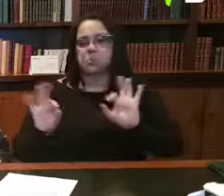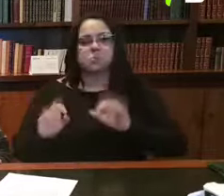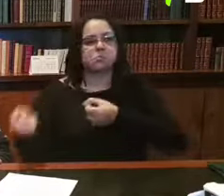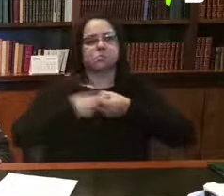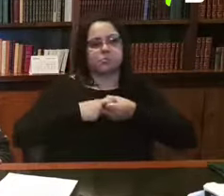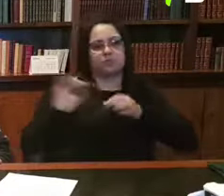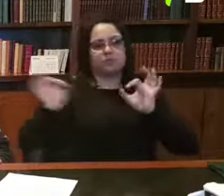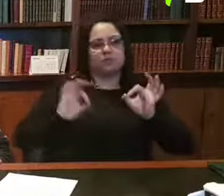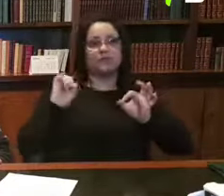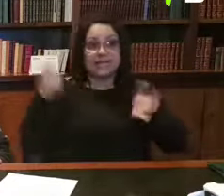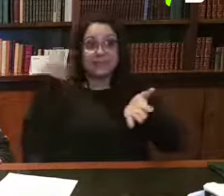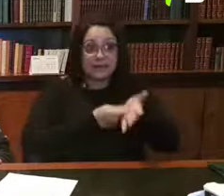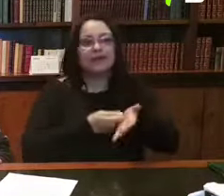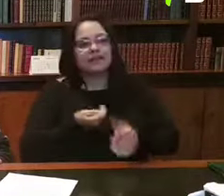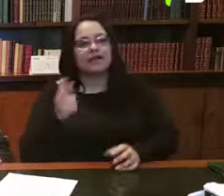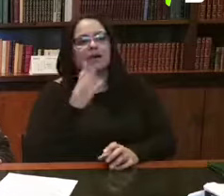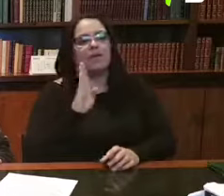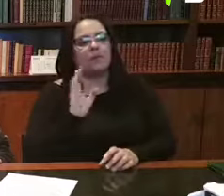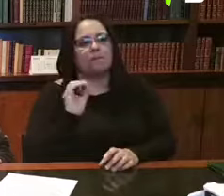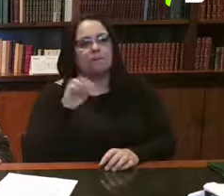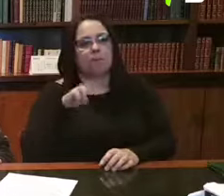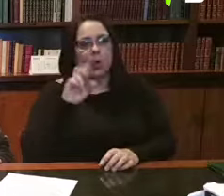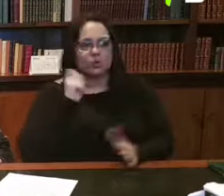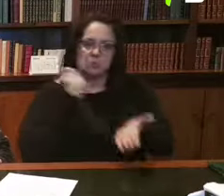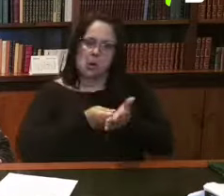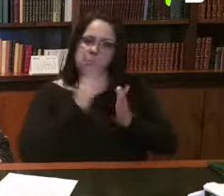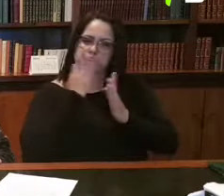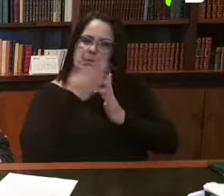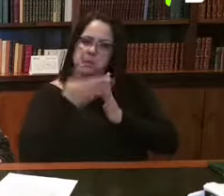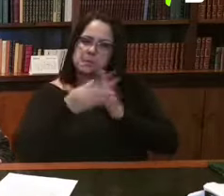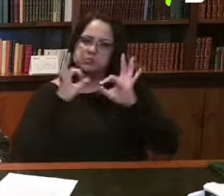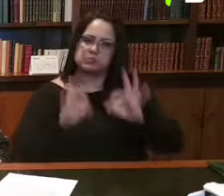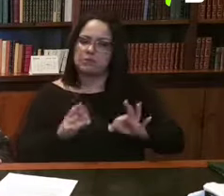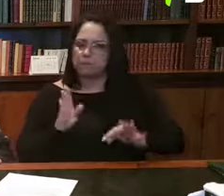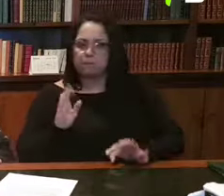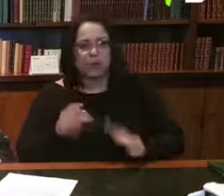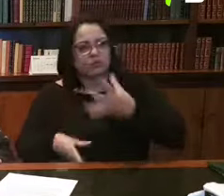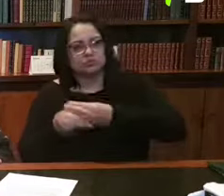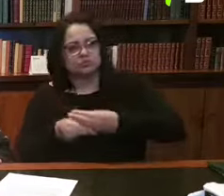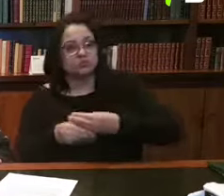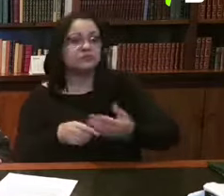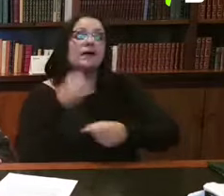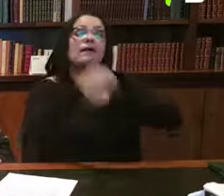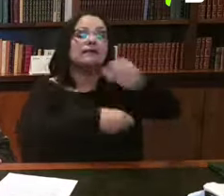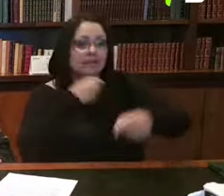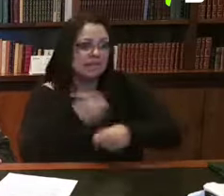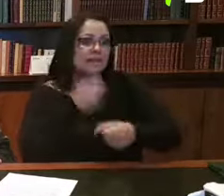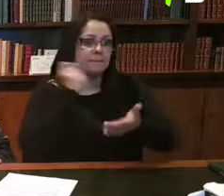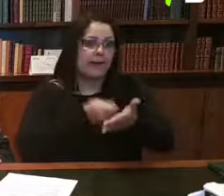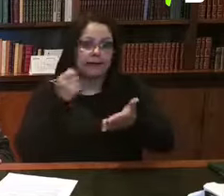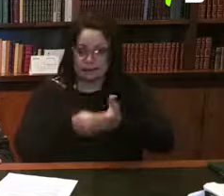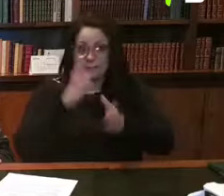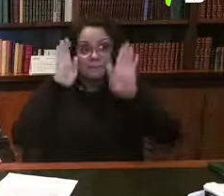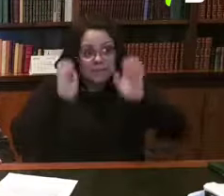empréstimo a gente vai até dar esse bom no jardim presta ele pagou o imposto no ano seguinte você só vou emprego ela paga imposto no ano seguinte vai pagar o resto